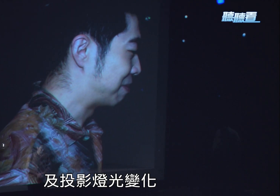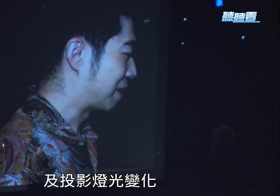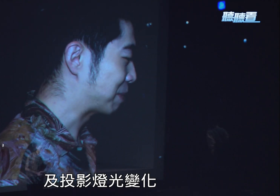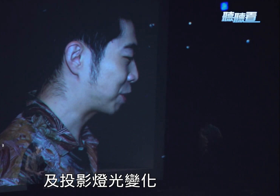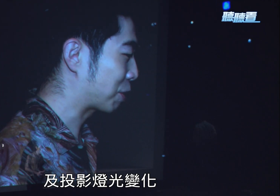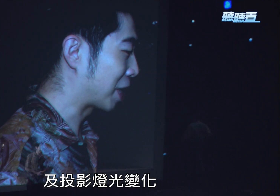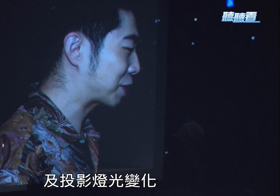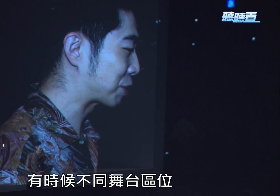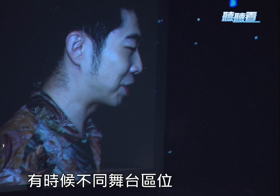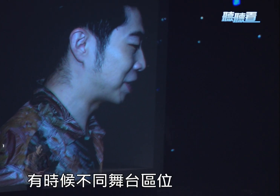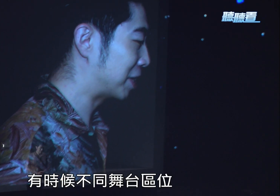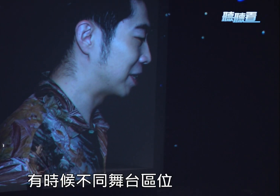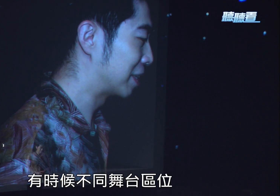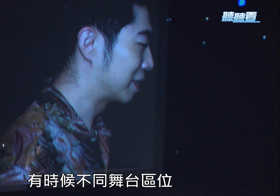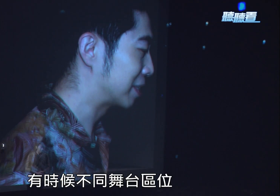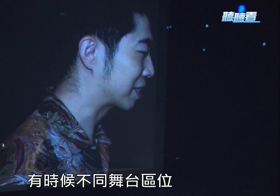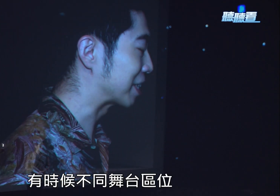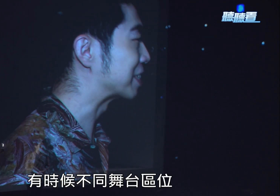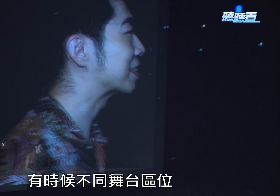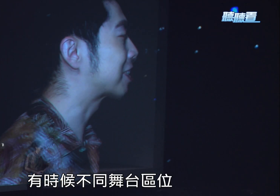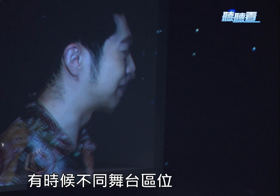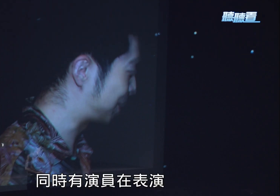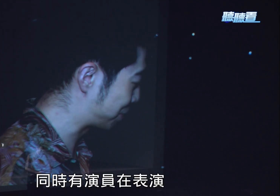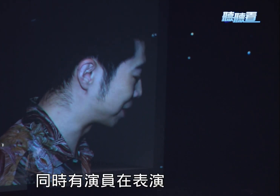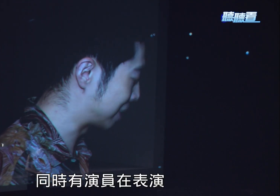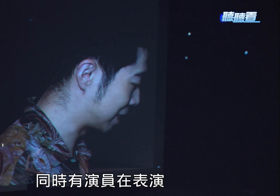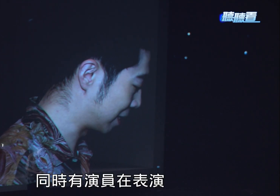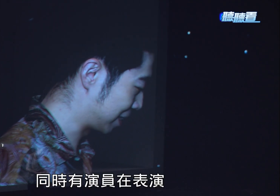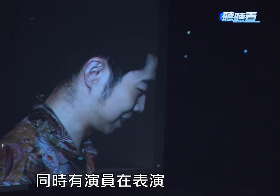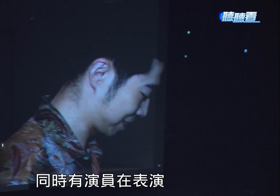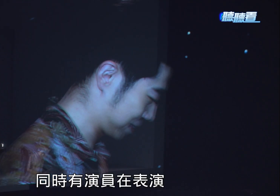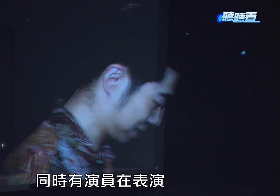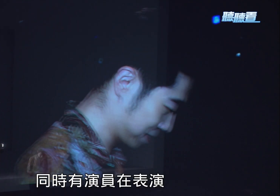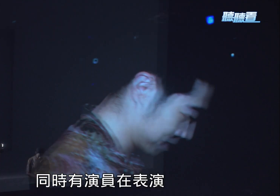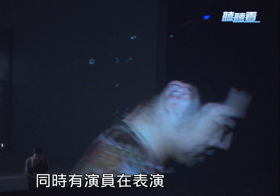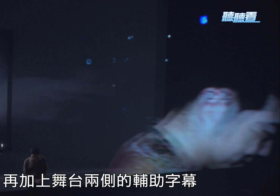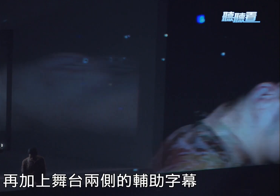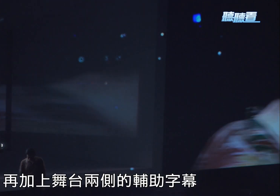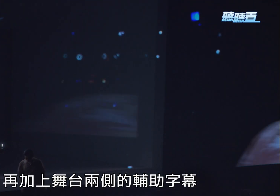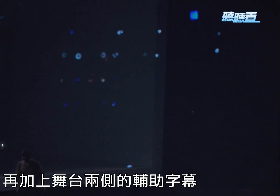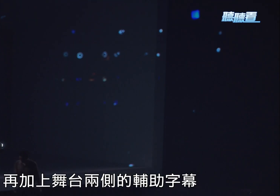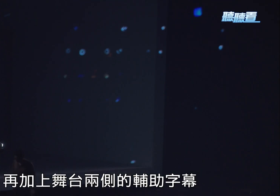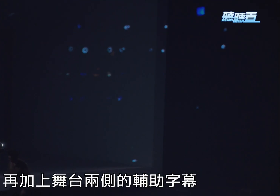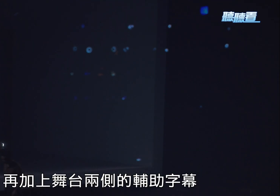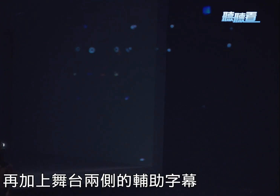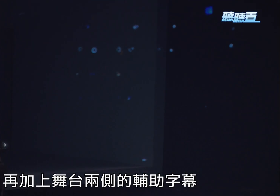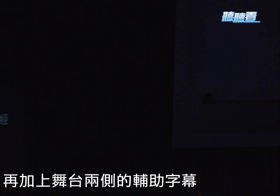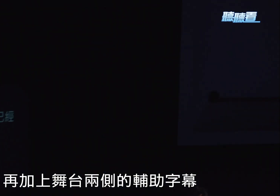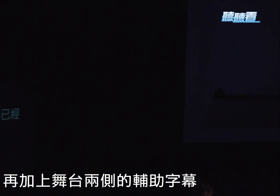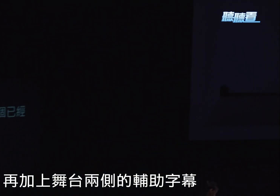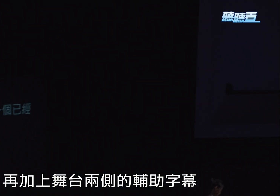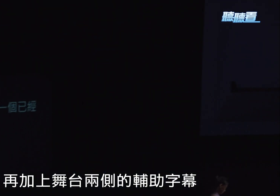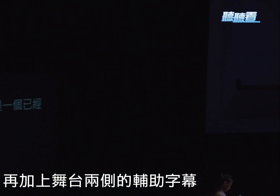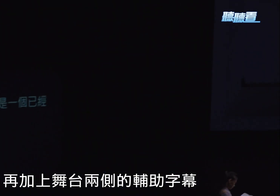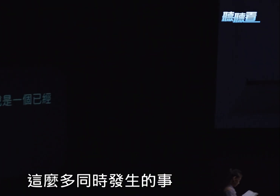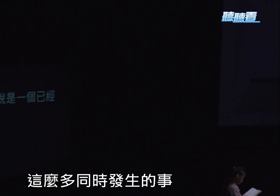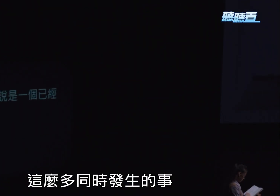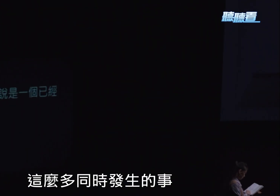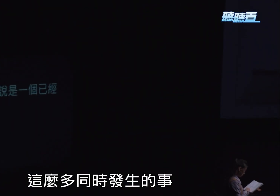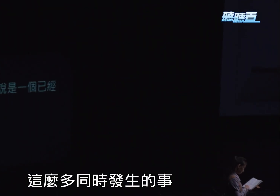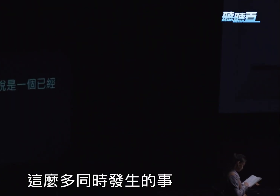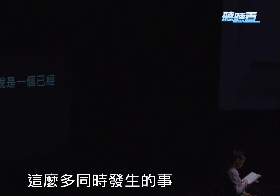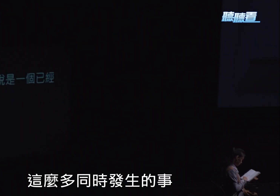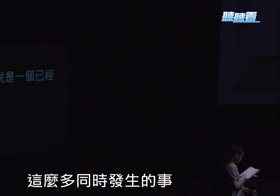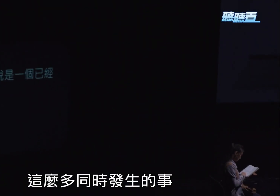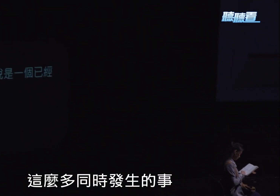影灯光变化，有时候不同舞台区位，同时有演员在表演，再加上舞台两侧的辅助字幕，这